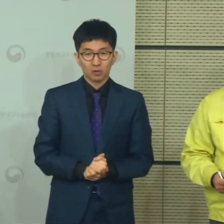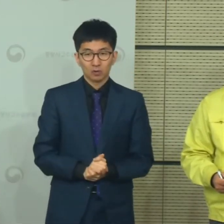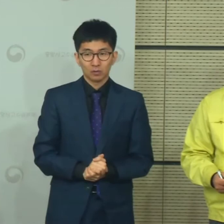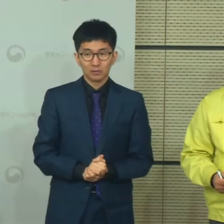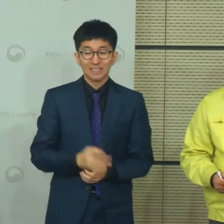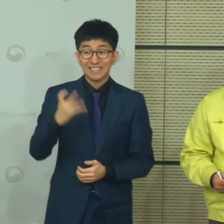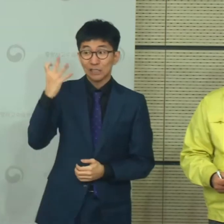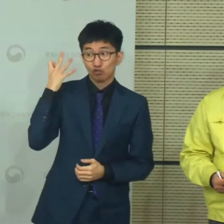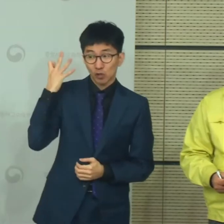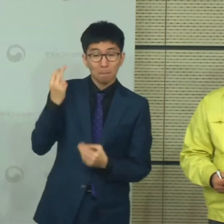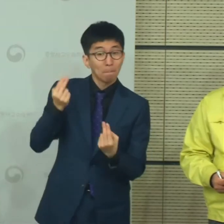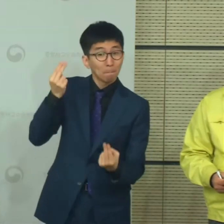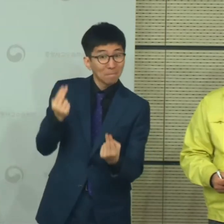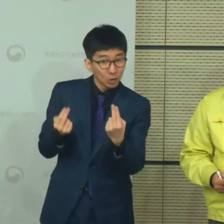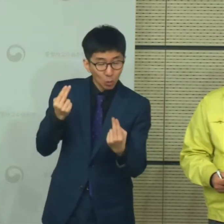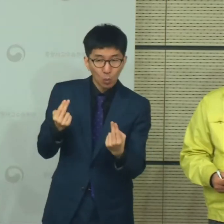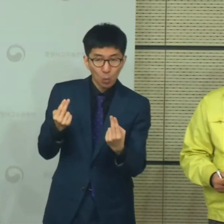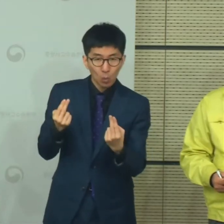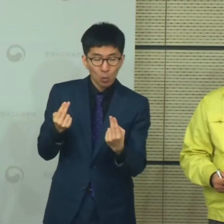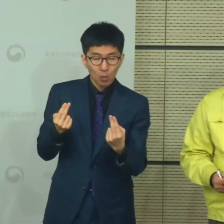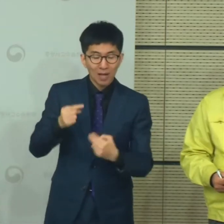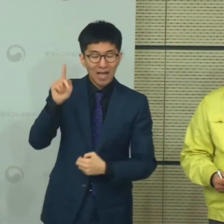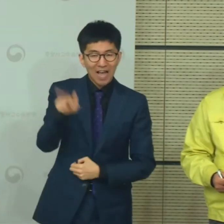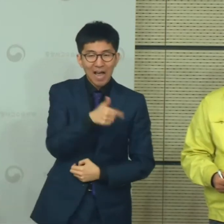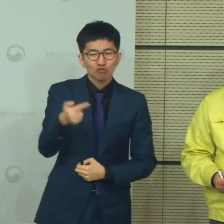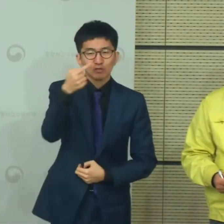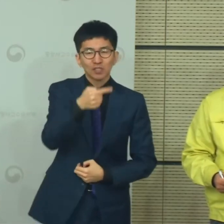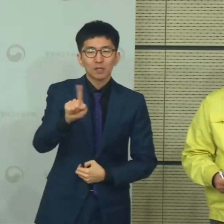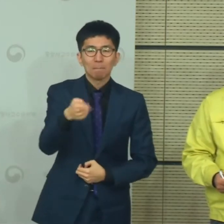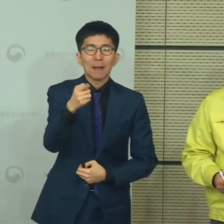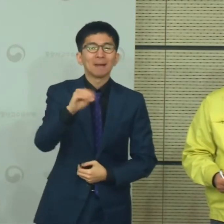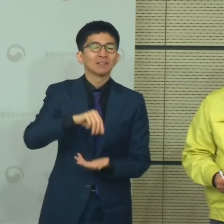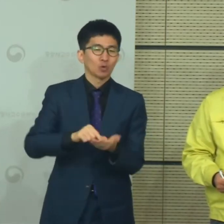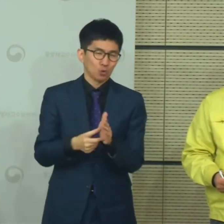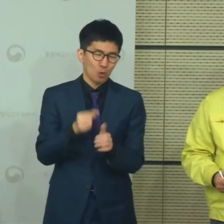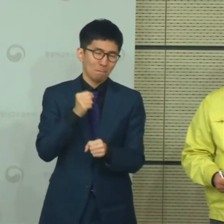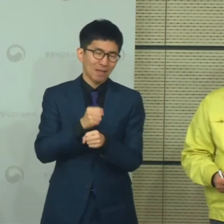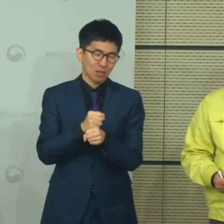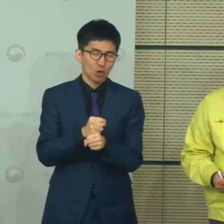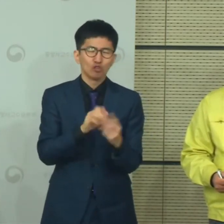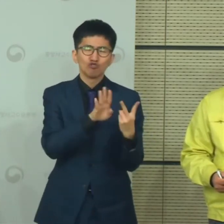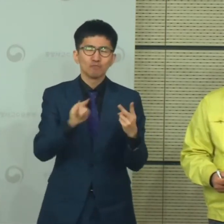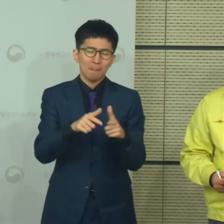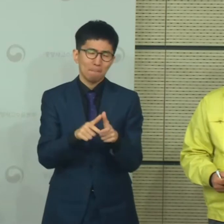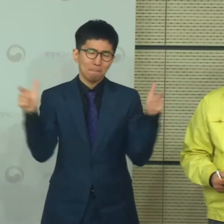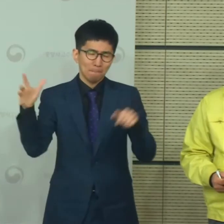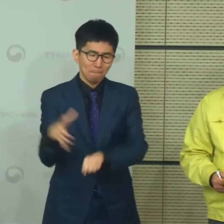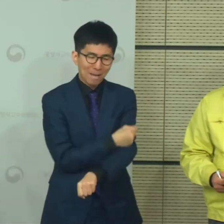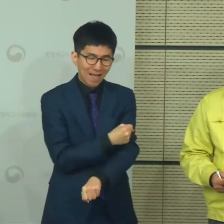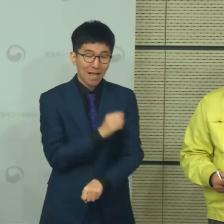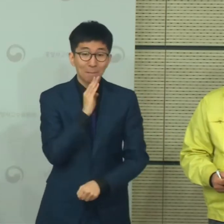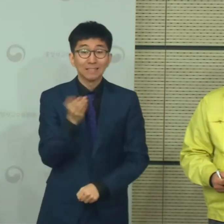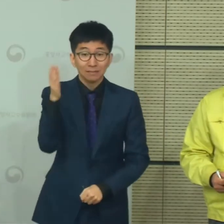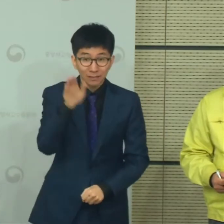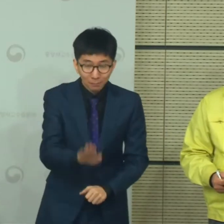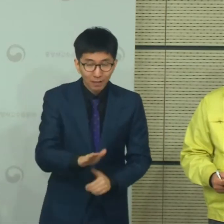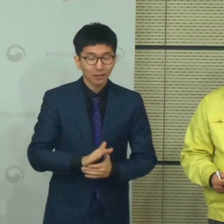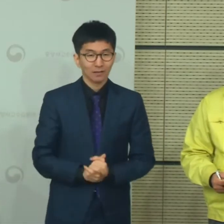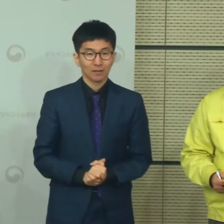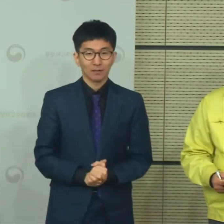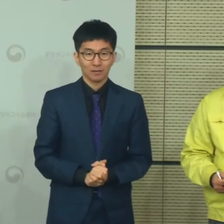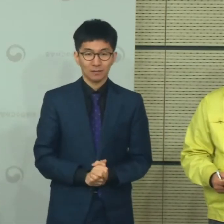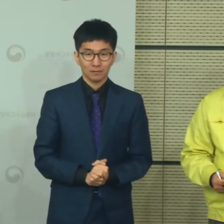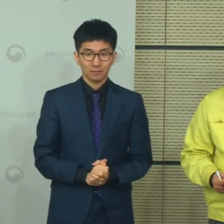2주 전에 비해서 지금 한 1,100만 개로 생산량이 한 두 배 정도 증가했습니다. 그럼에도 불구하고 지금